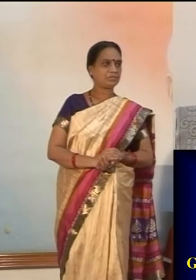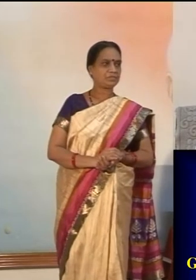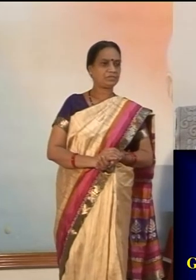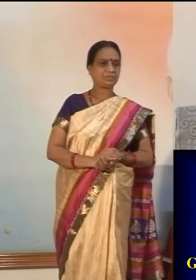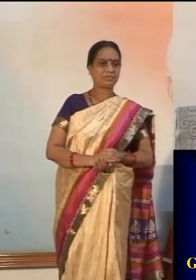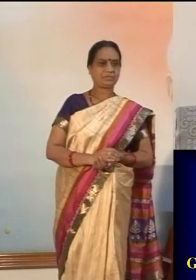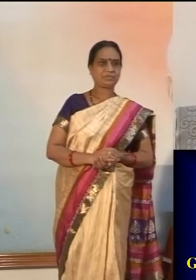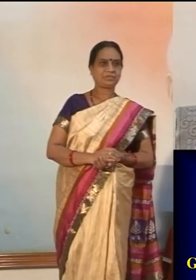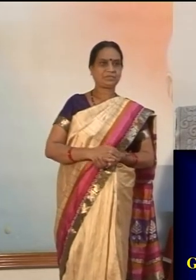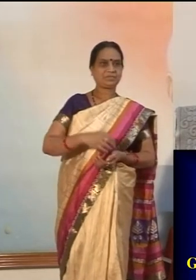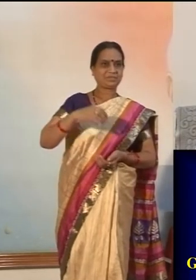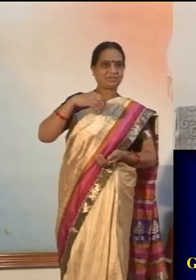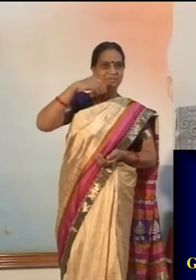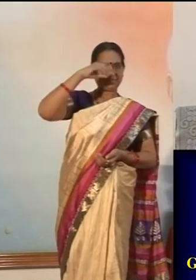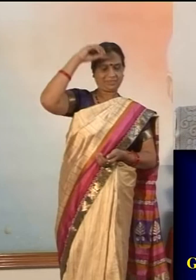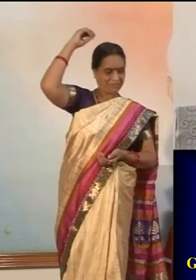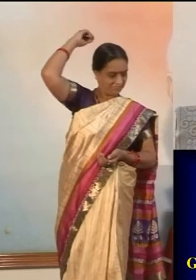लेकिन पंडित जी ने कहा